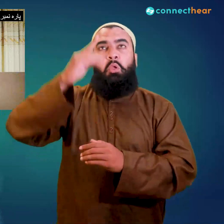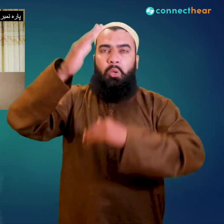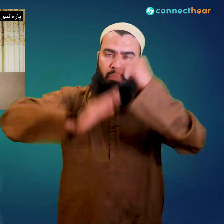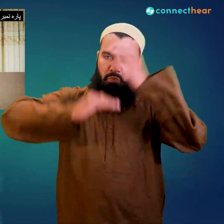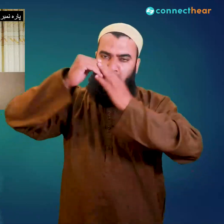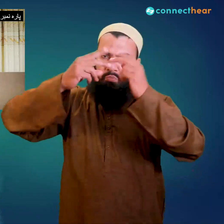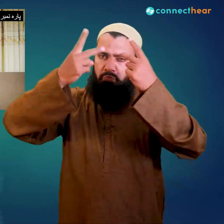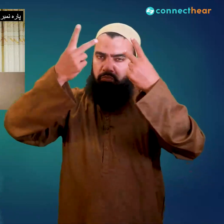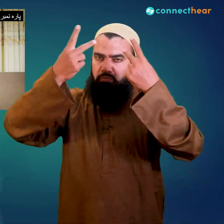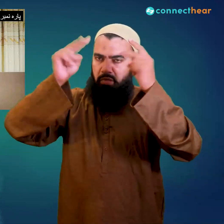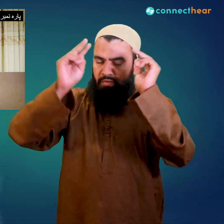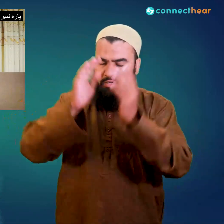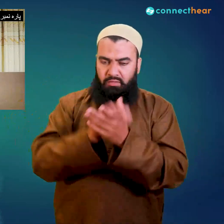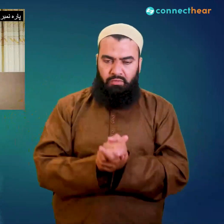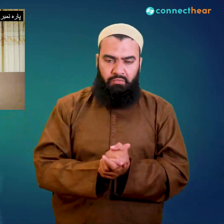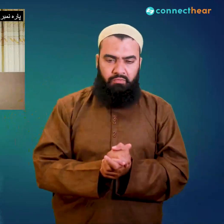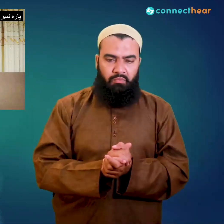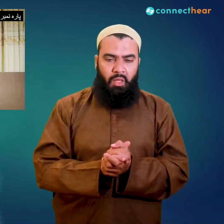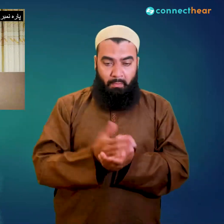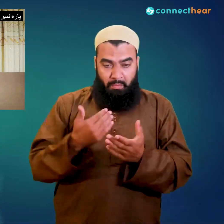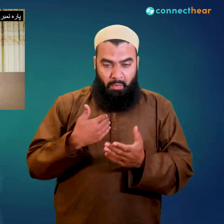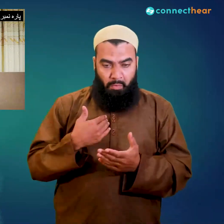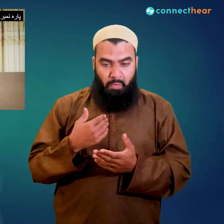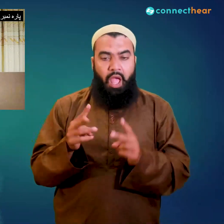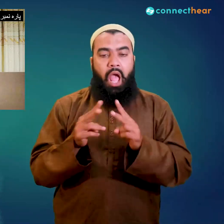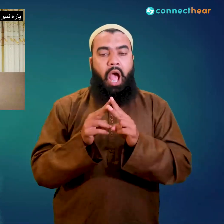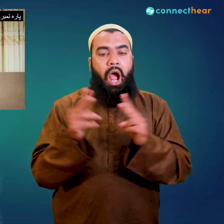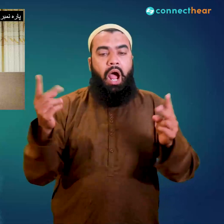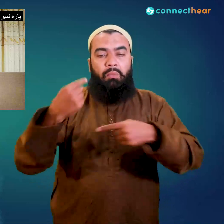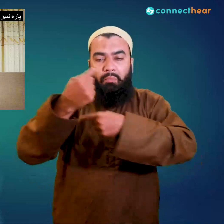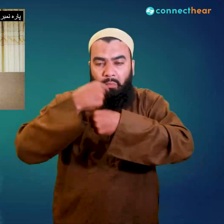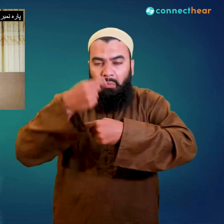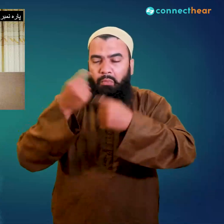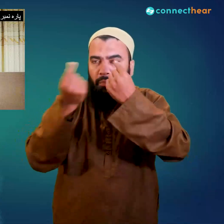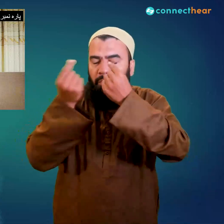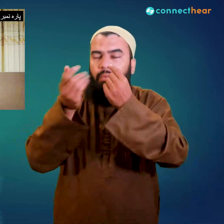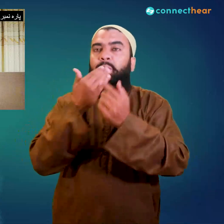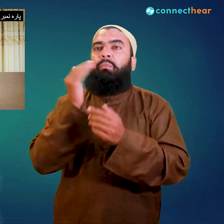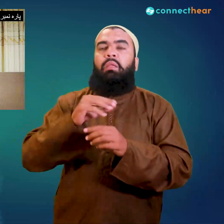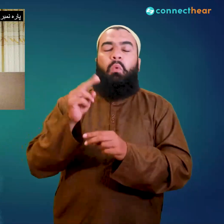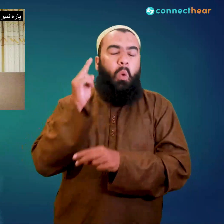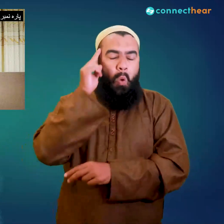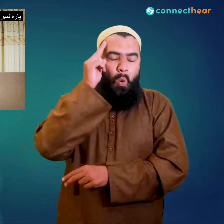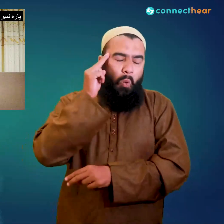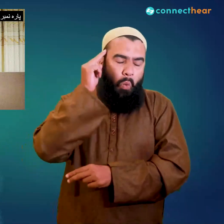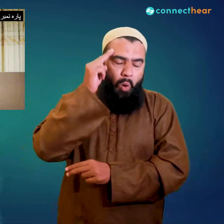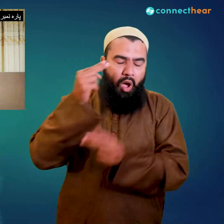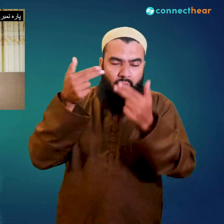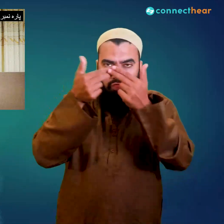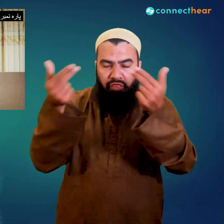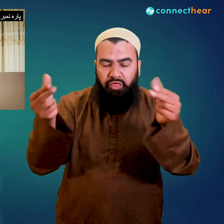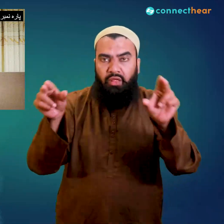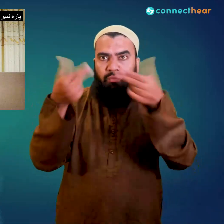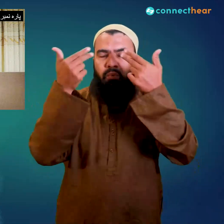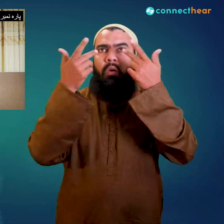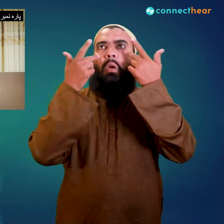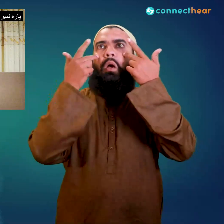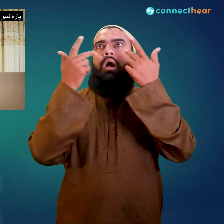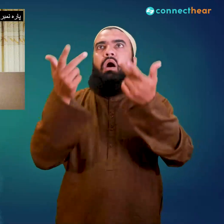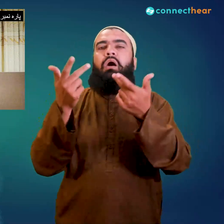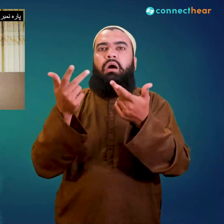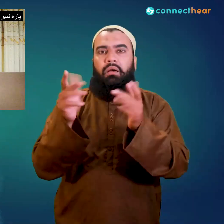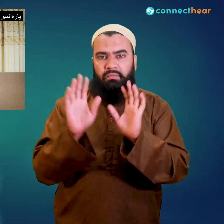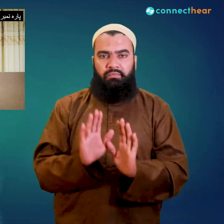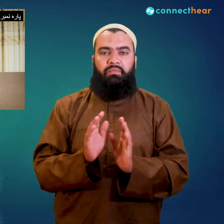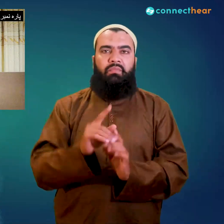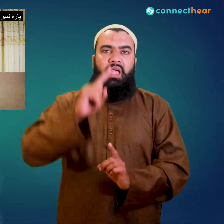شان کہ تو نے مجھے خوابوں کی تعبیر کا علم سکھایا، اے زمین و آسمان کے پیدا کرنے والے، تو